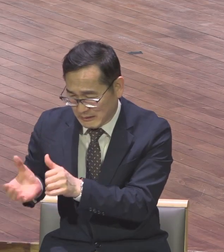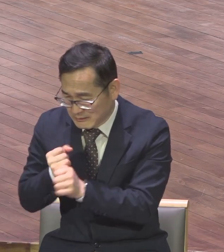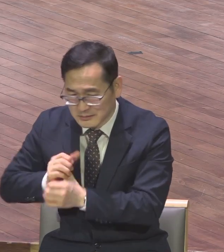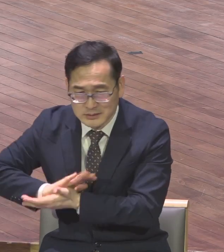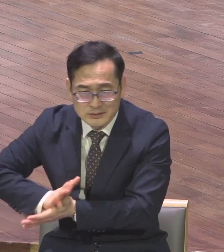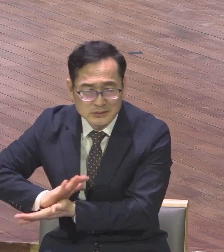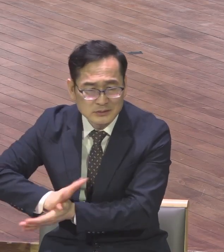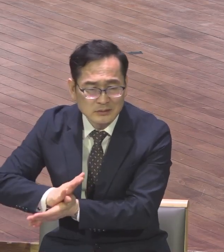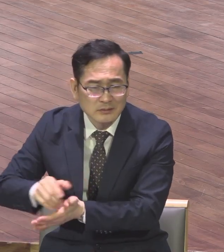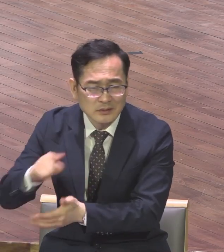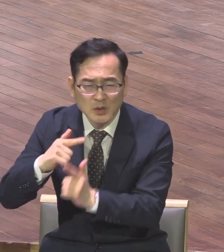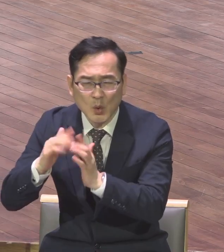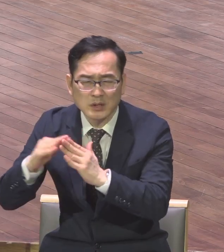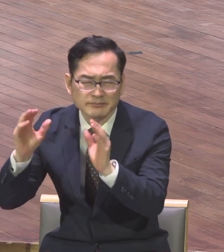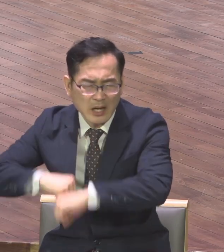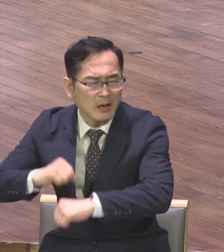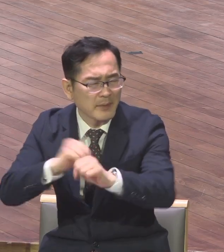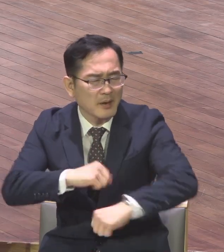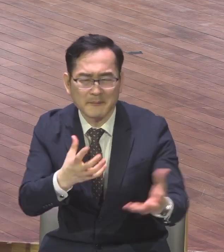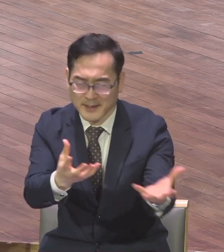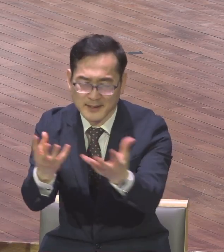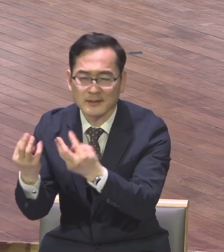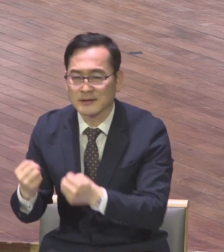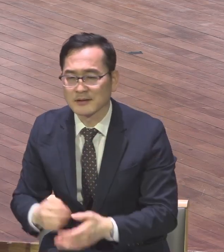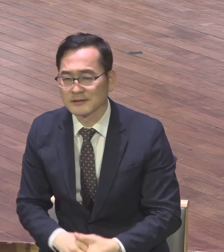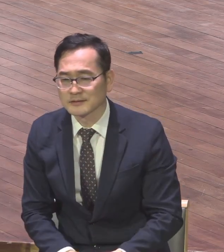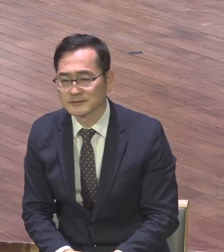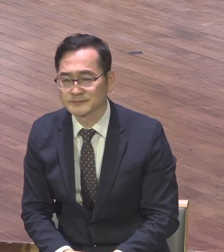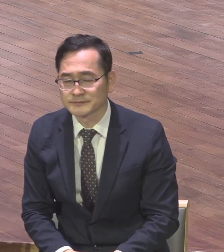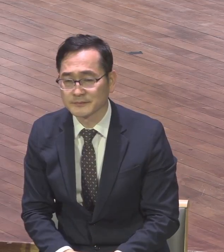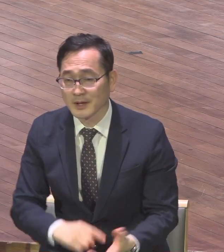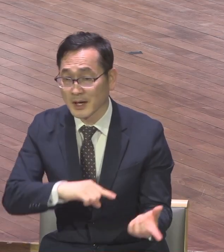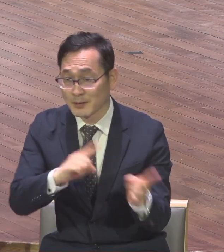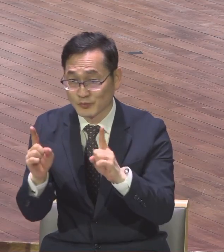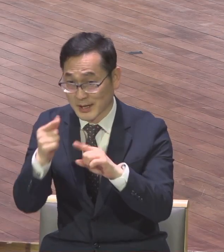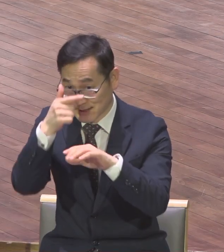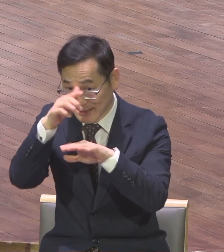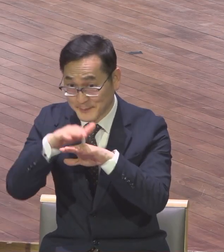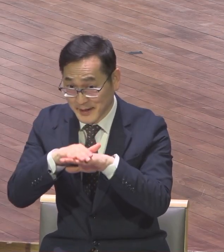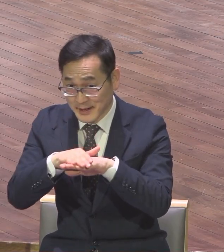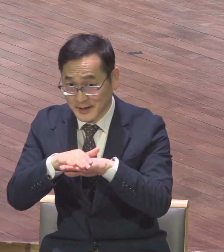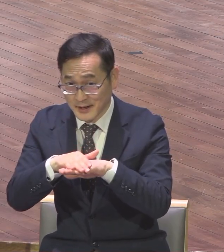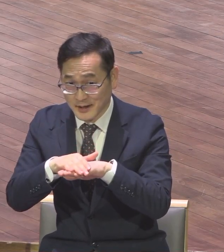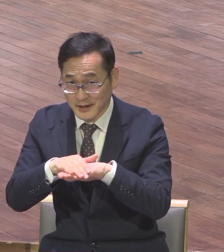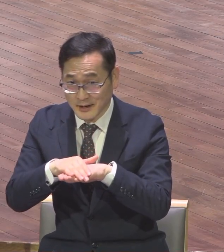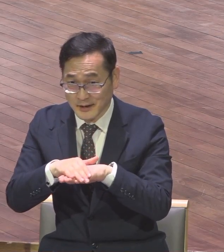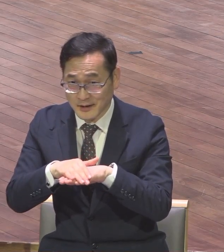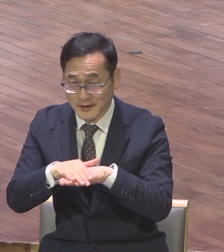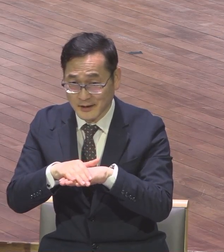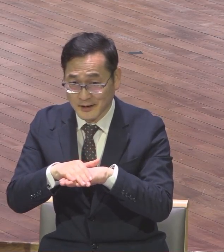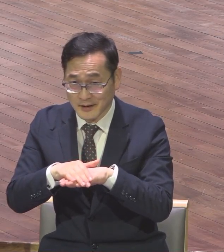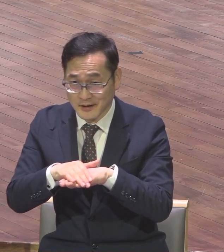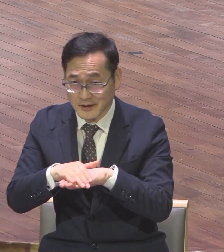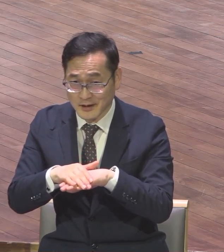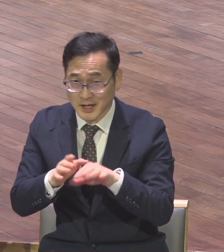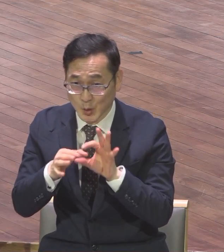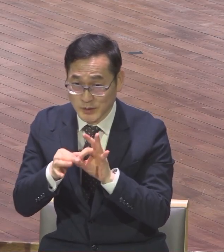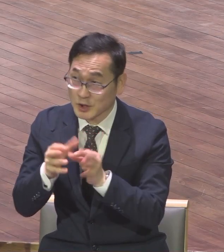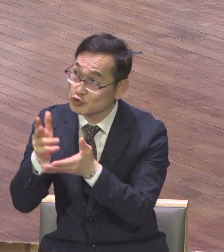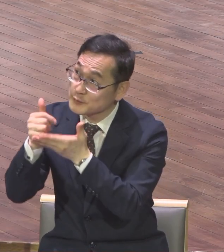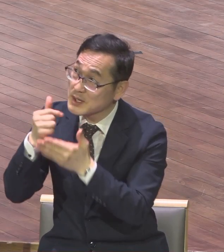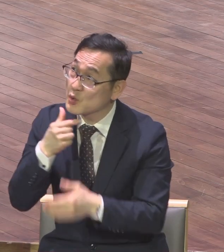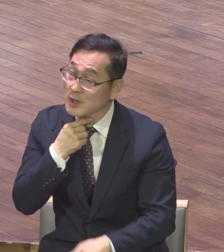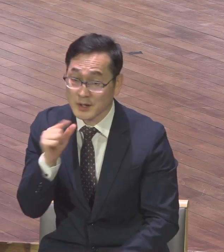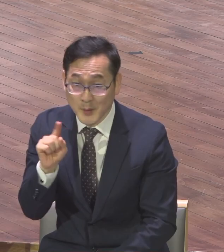그래서 가장 중요한 것이 뭐냐? 이 부활주일 아침에 주님이 우리에게 원하시는 것, 주